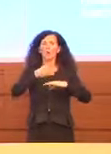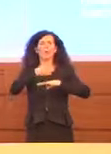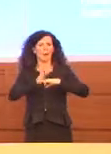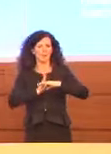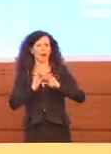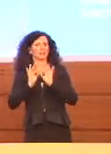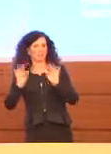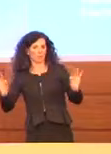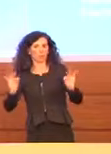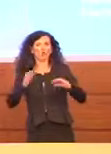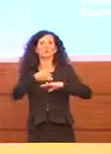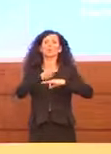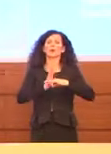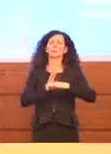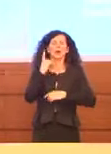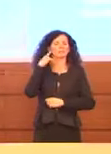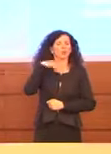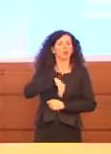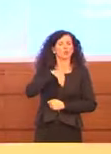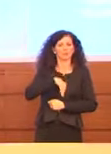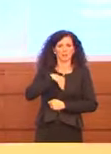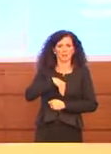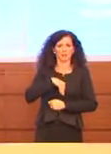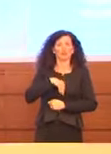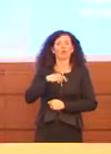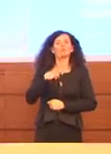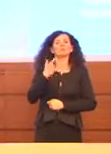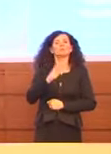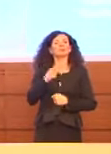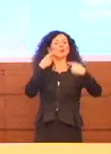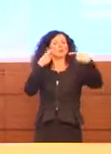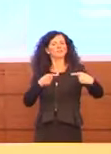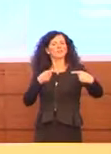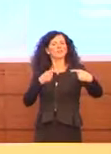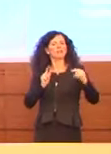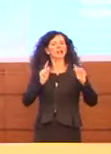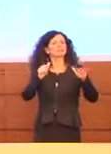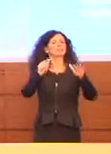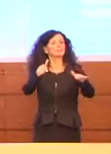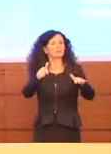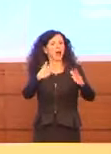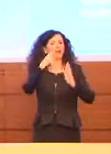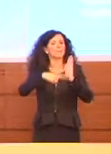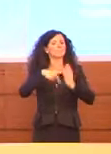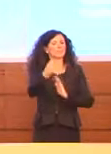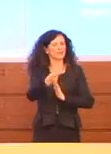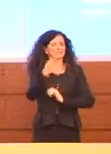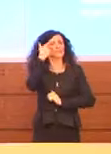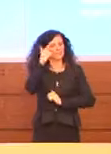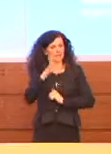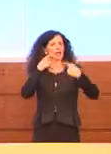consapevoli della sfida che ci starà aspettando nelle prossime settimane e nei prossimi mesi